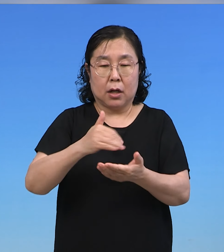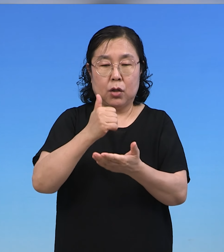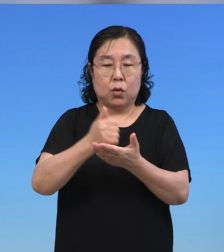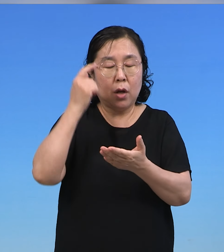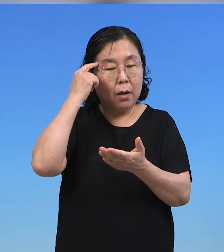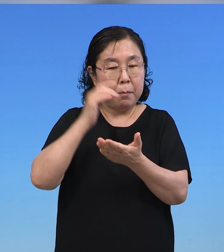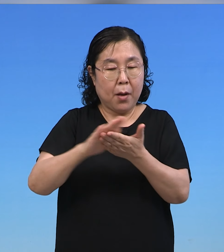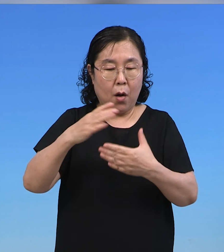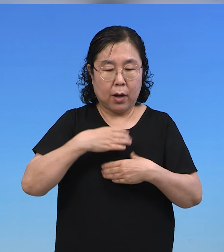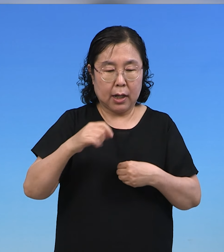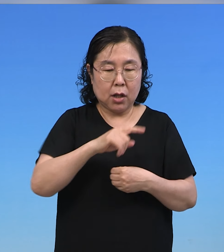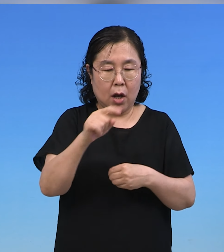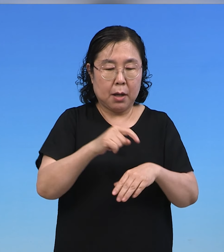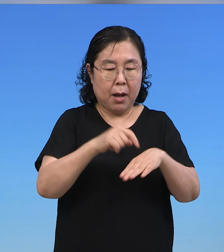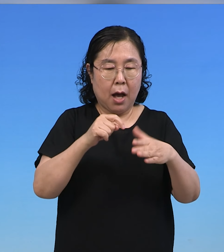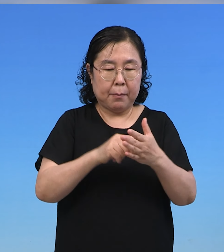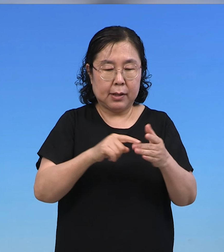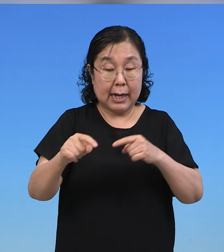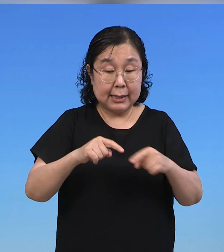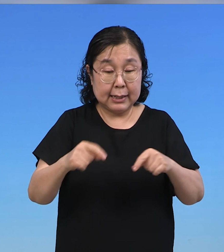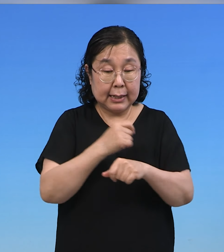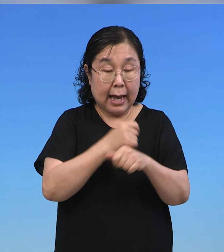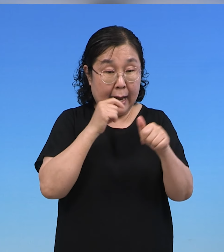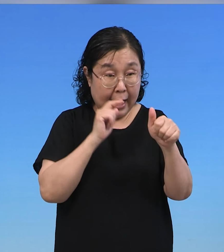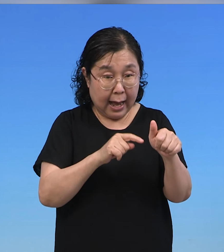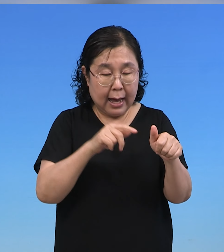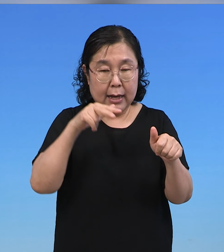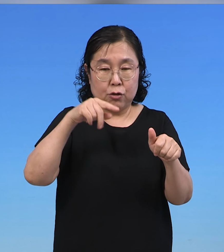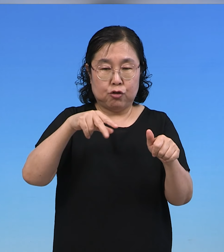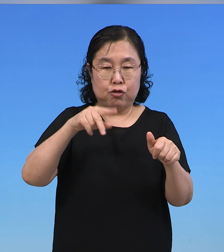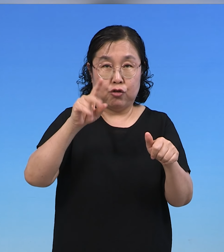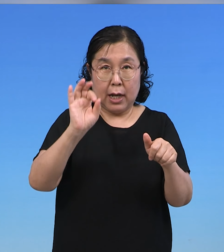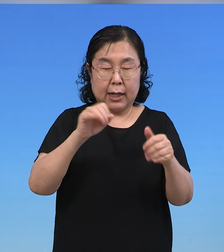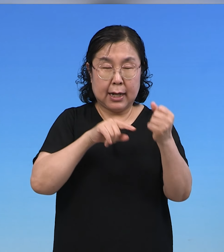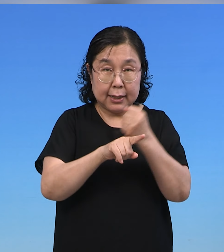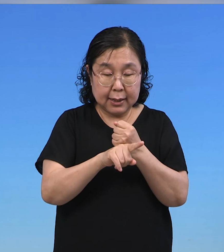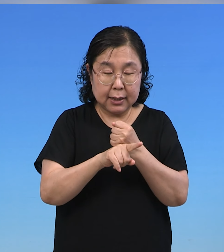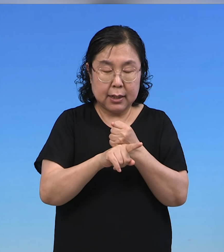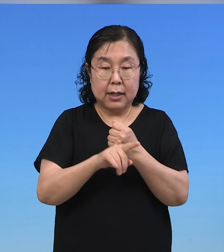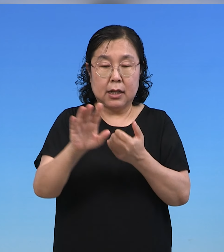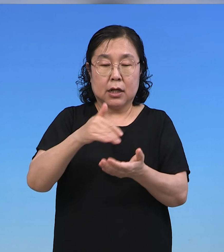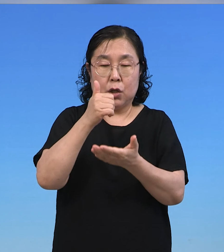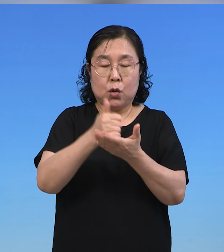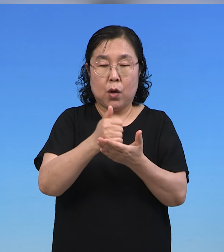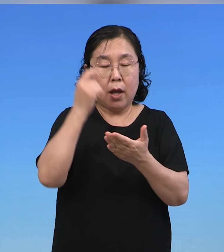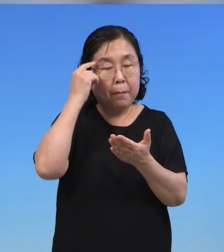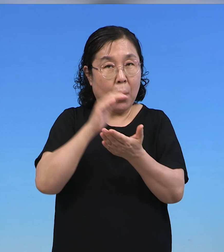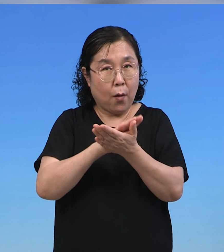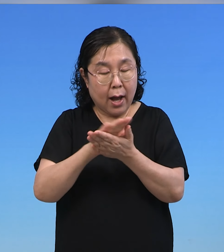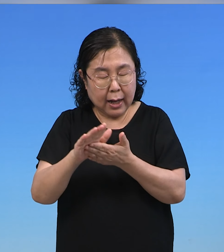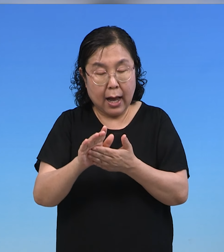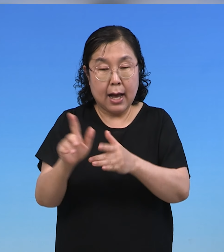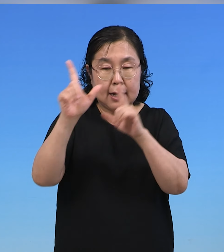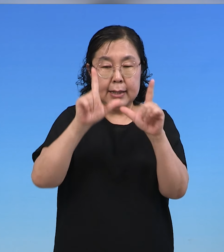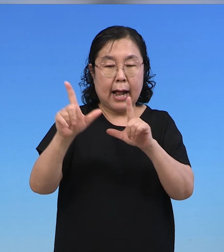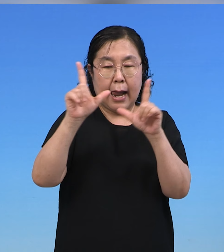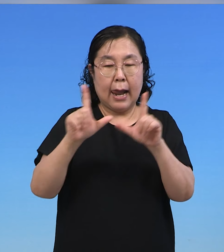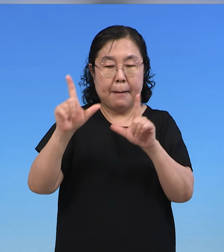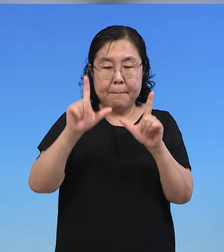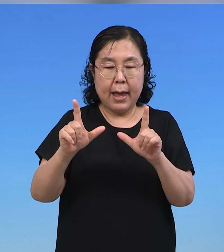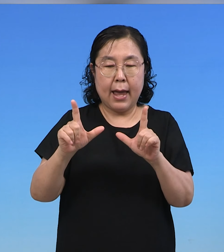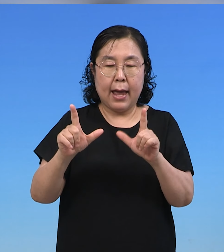마음을 주장하게 하라는 이 말씀은요, 그리스도의 평강이 삶의 기준이 되어서 이 삶의 기준을